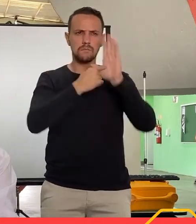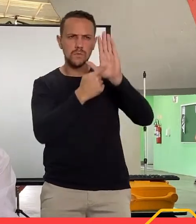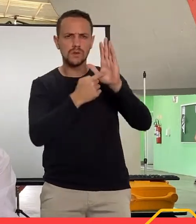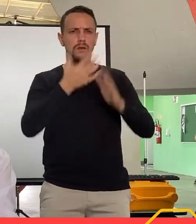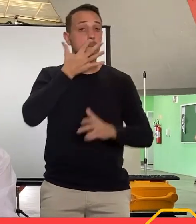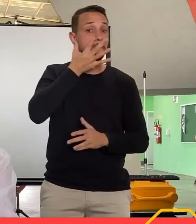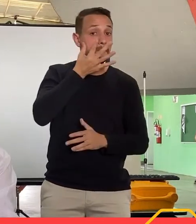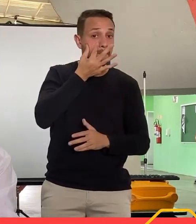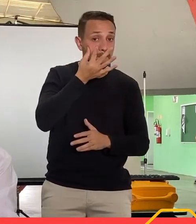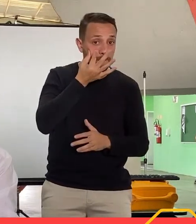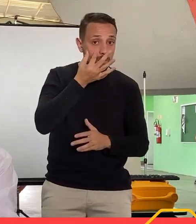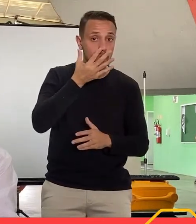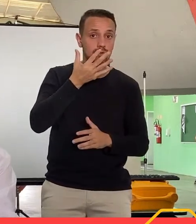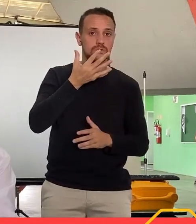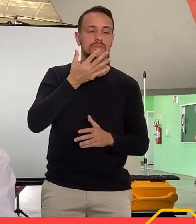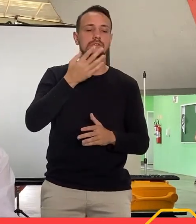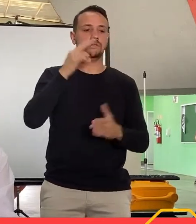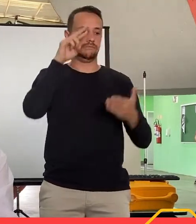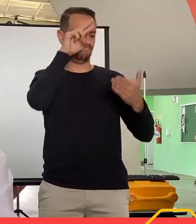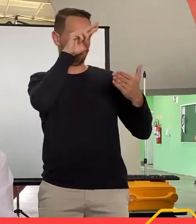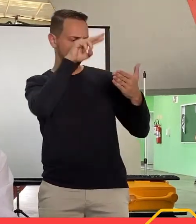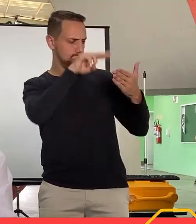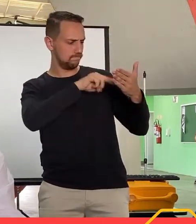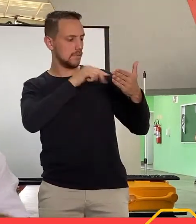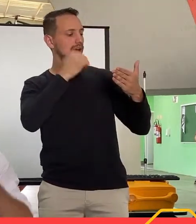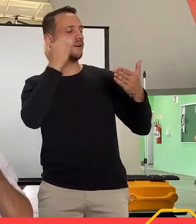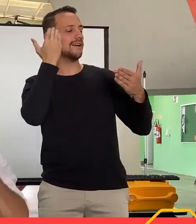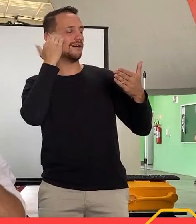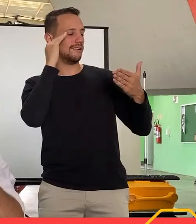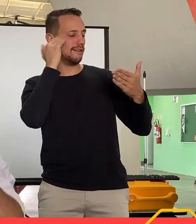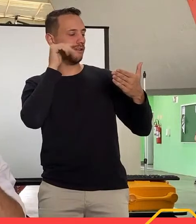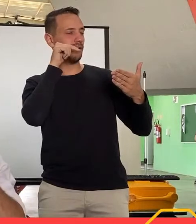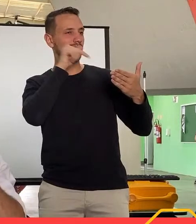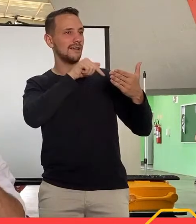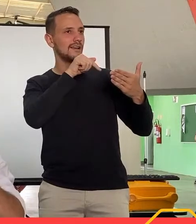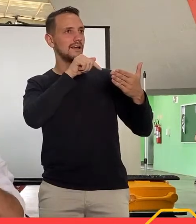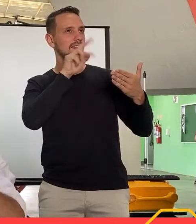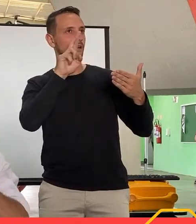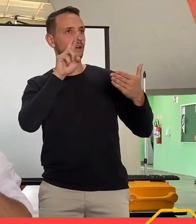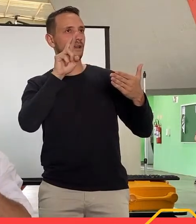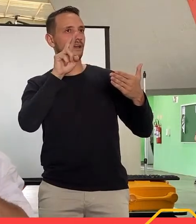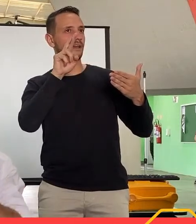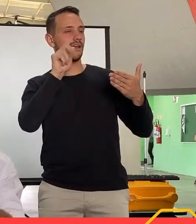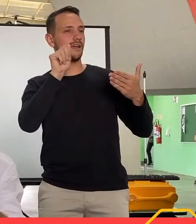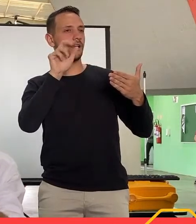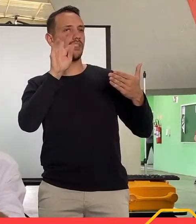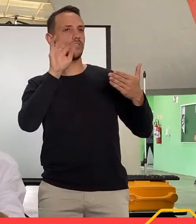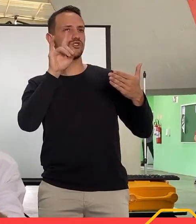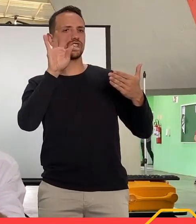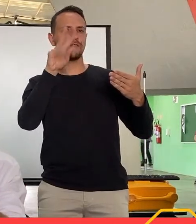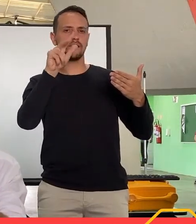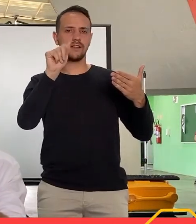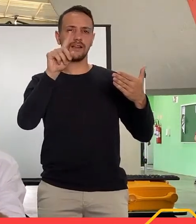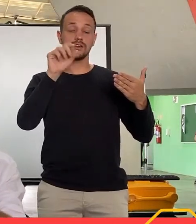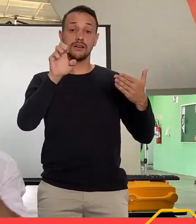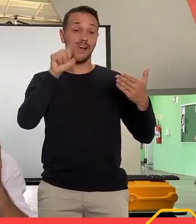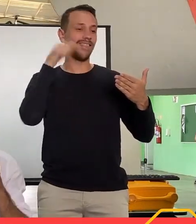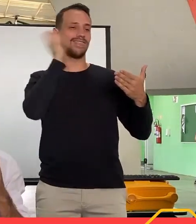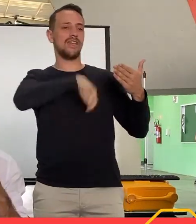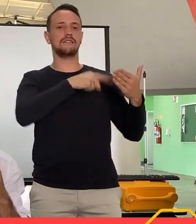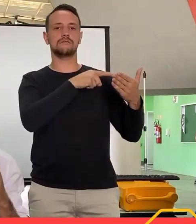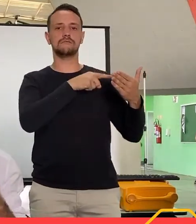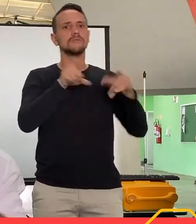com aferições, que comprovavam que a teoria da relatividade... Daqui a pouco a gente descobre outros